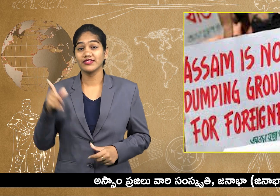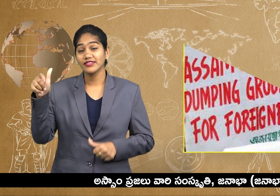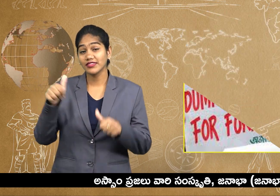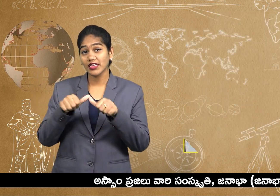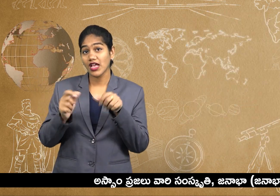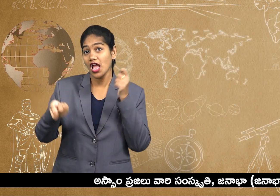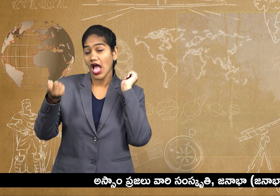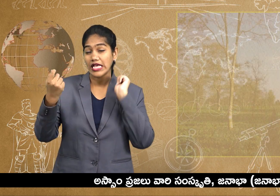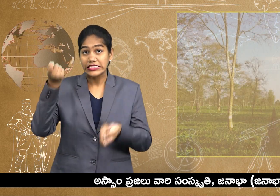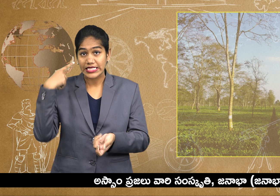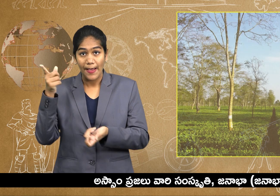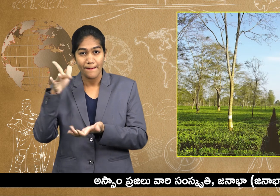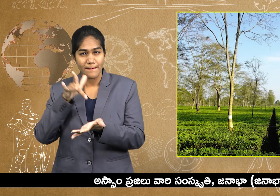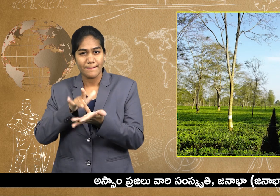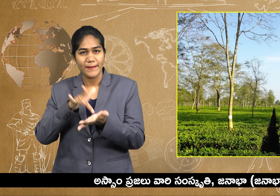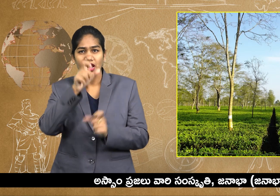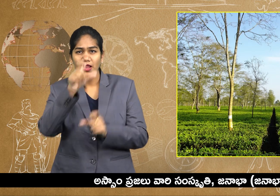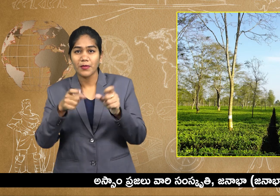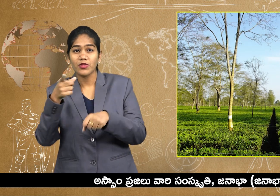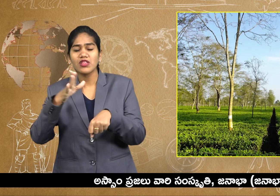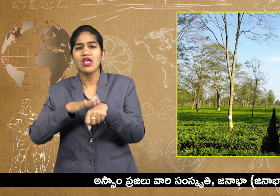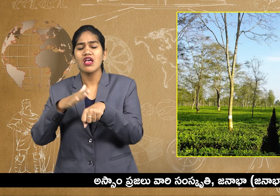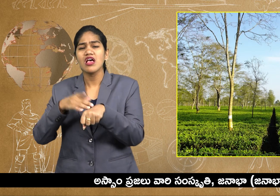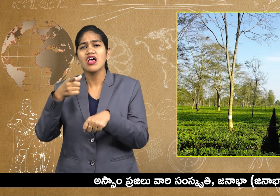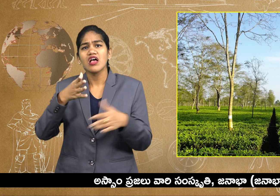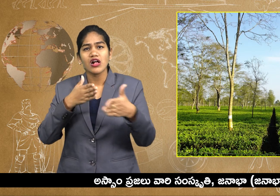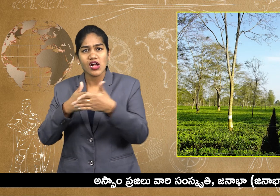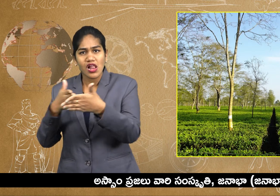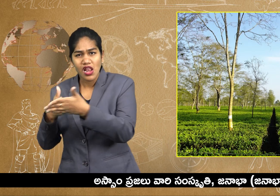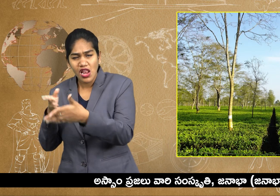అస్సాం ప్రజలు వారి సంస్కృతి, జనాభా సంఖ్య